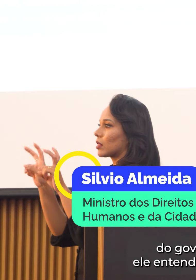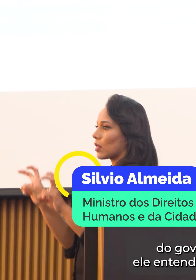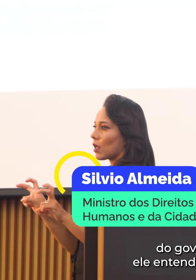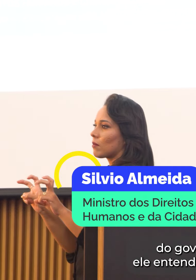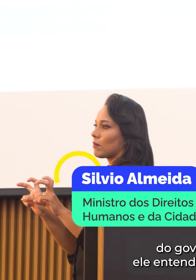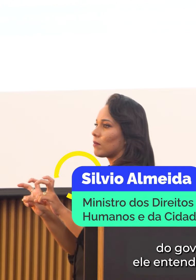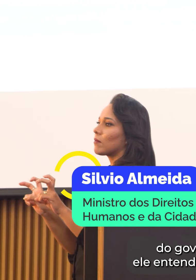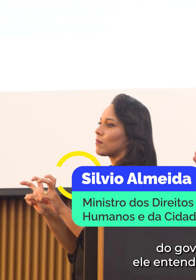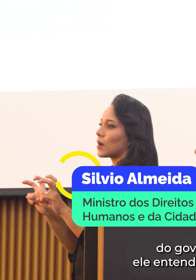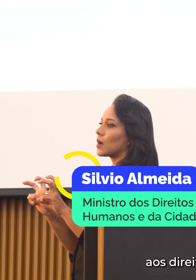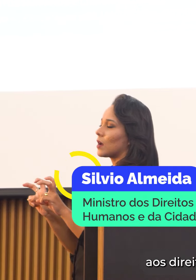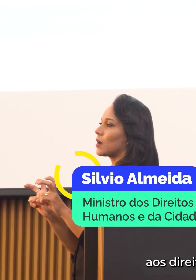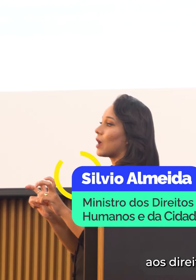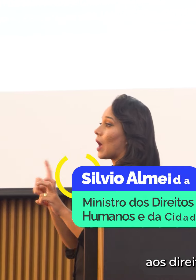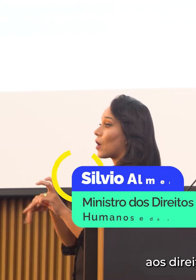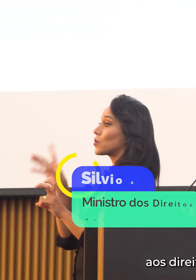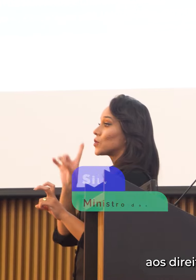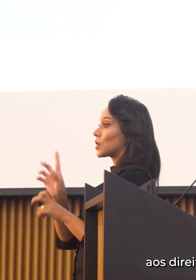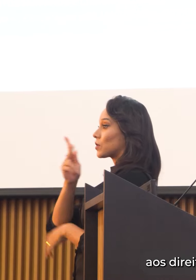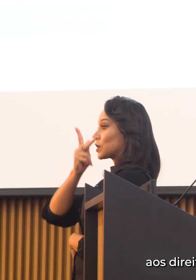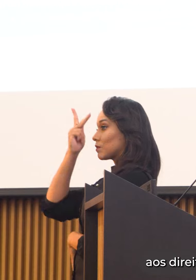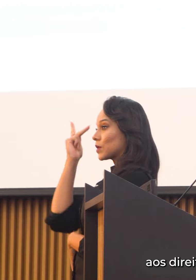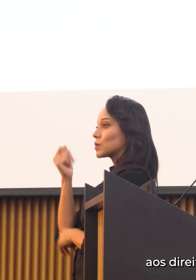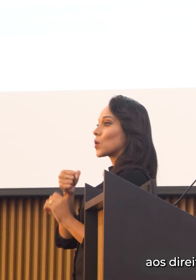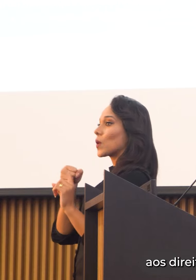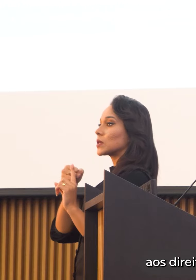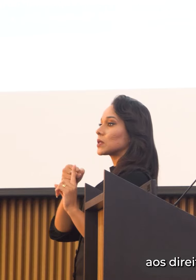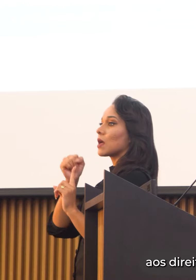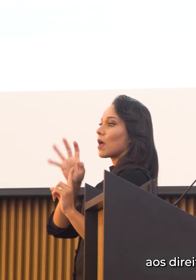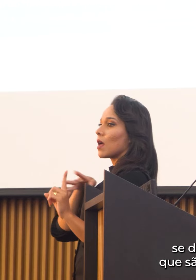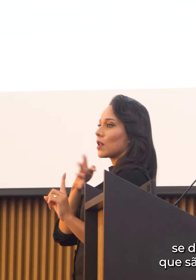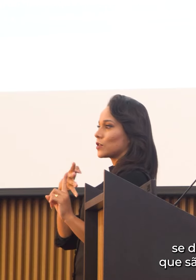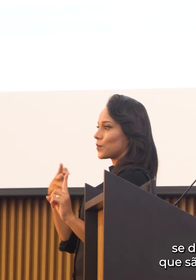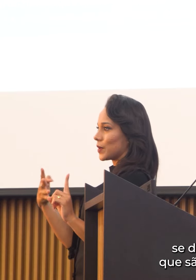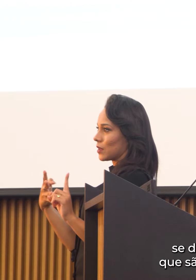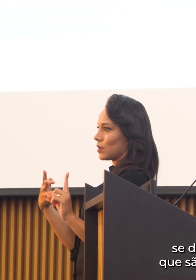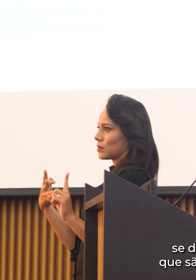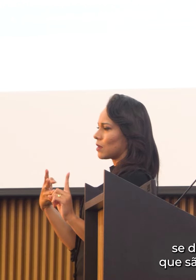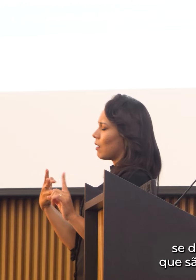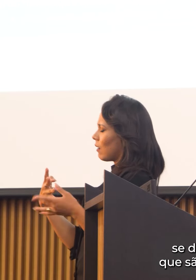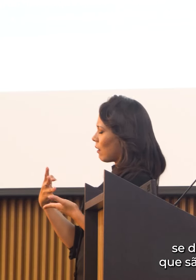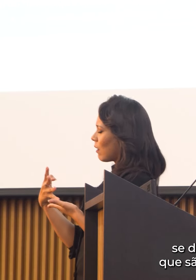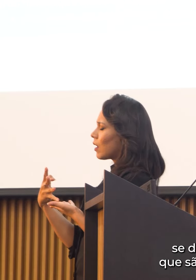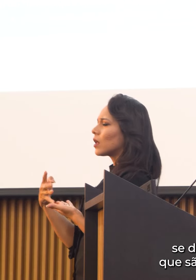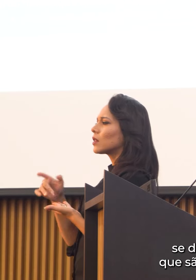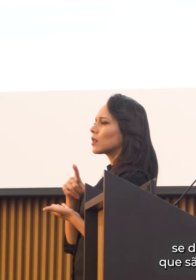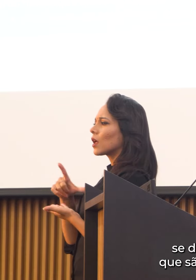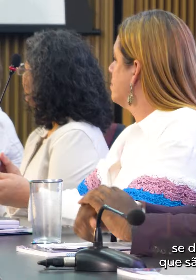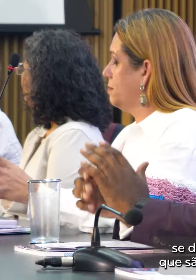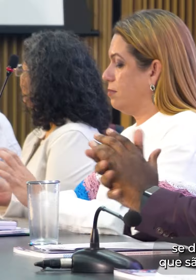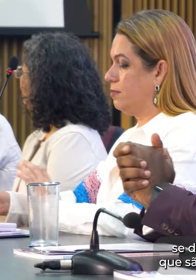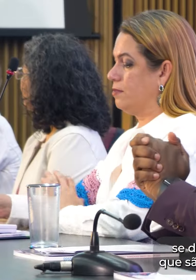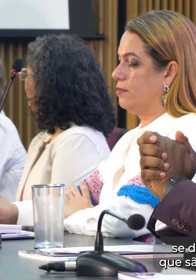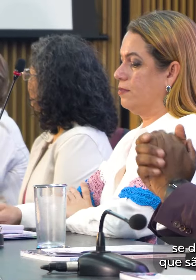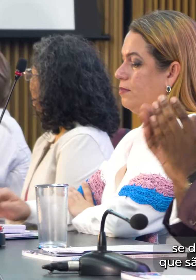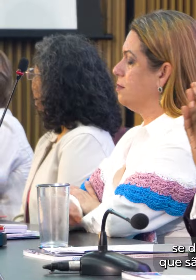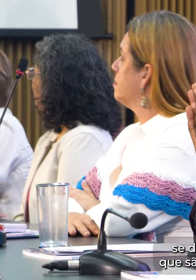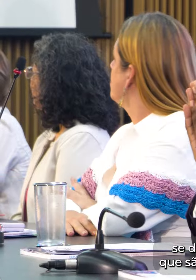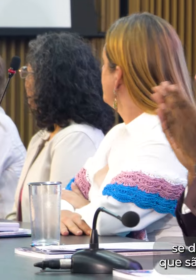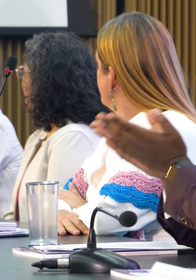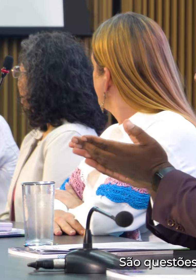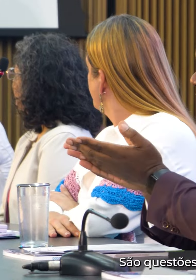relacionada aos direitos das pessoas LGBTQIA+, se desdobra em questões que são de interesse